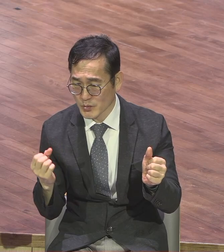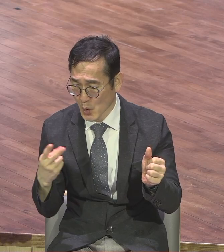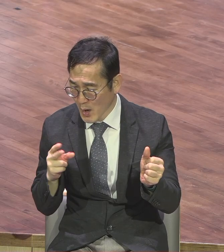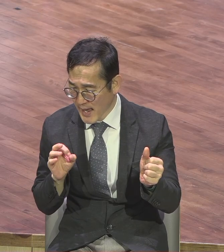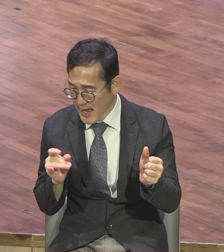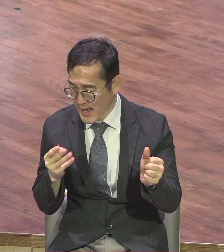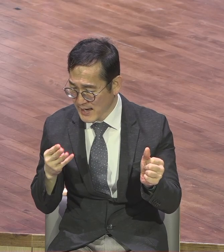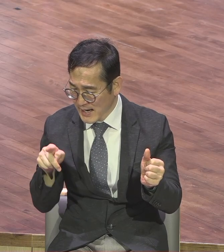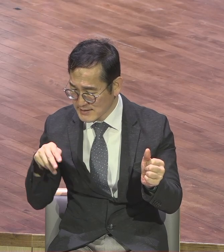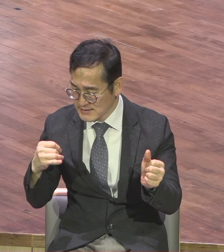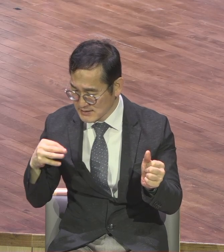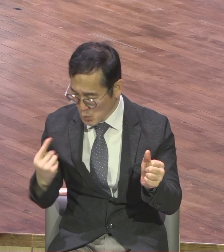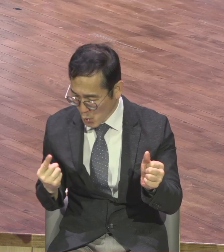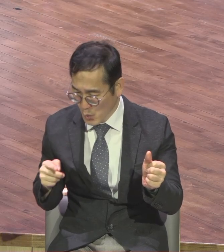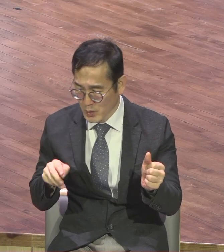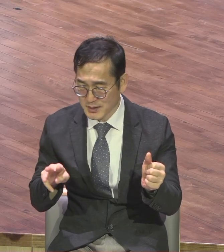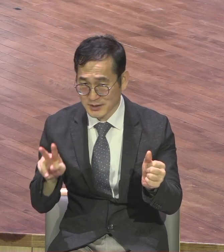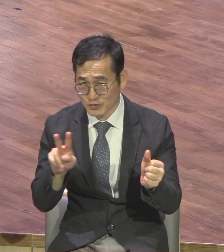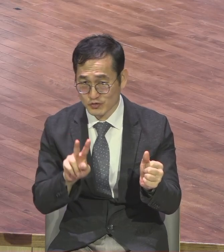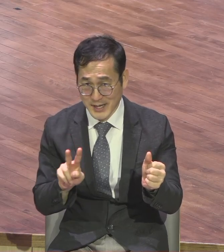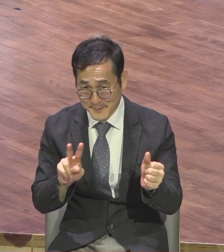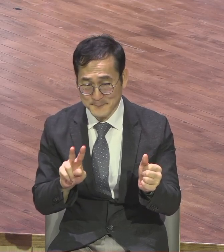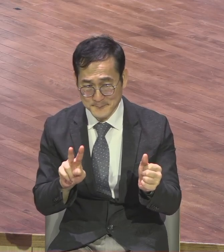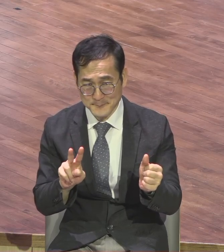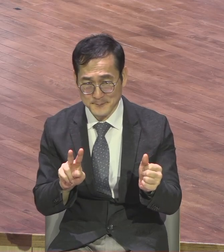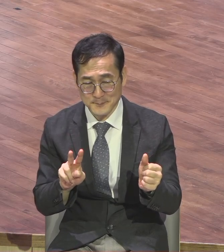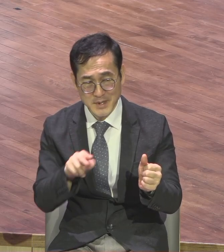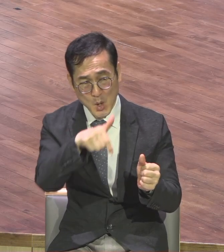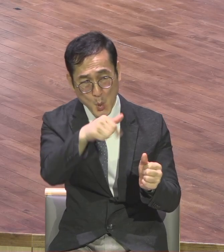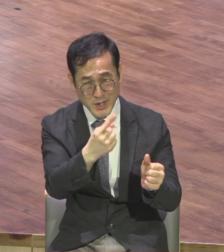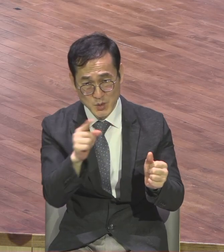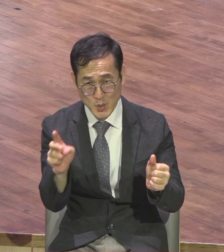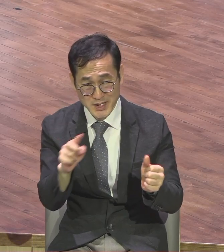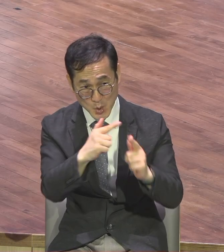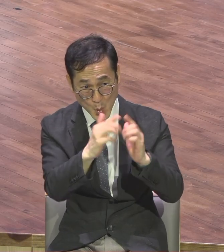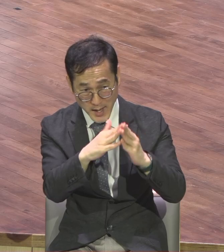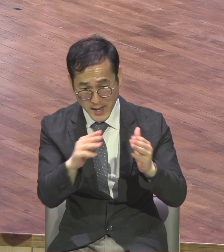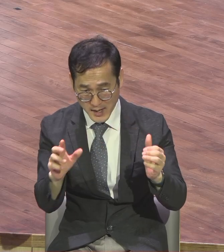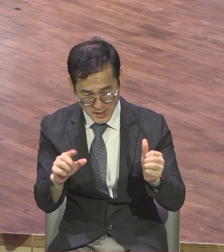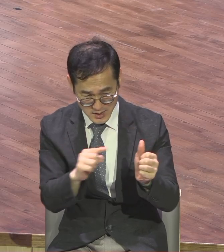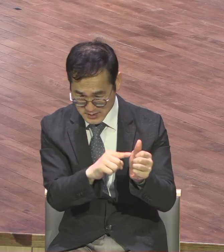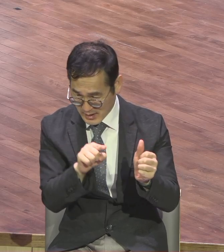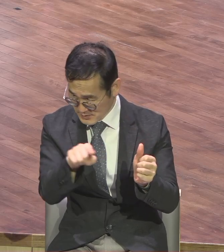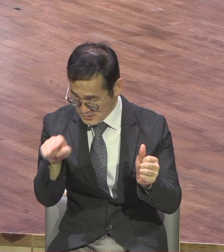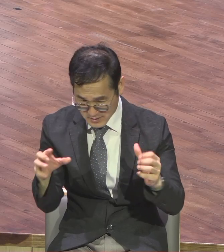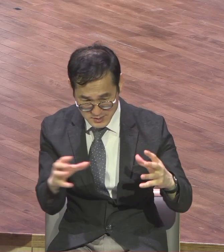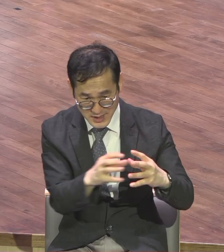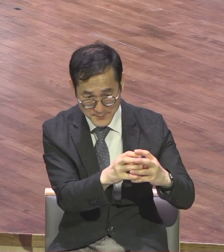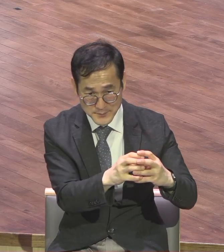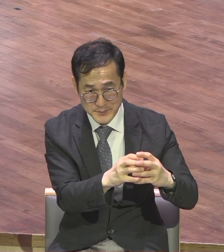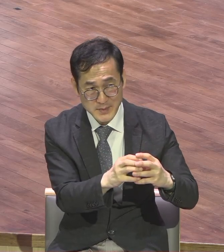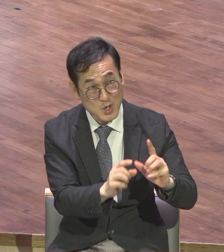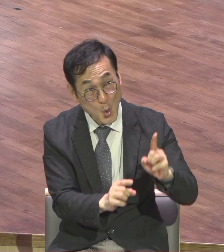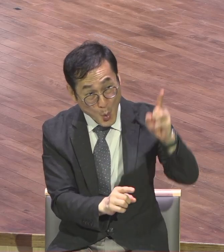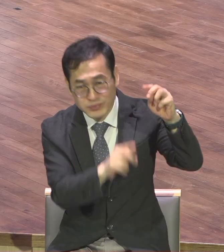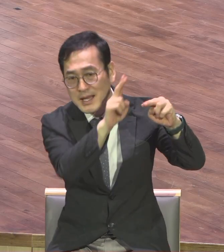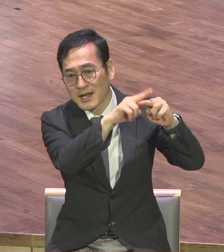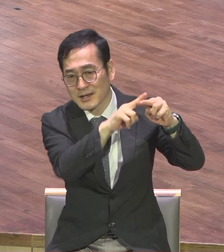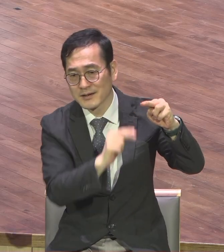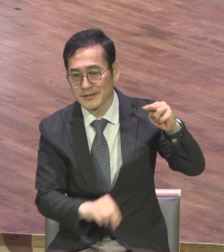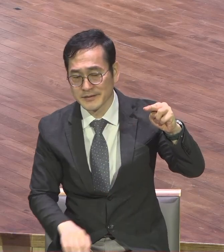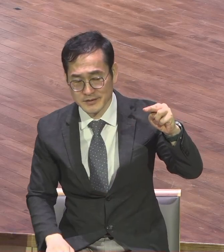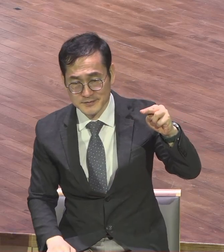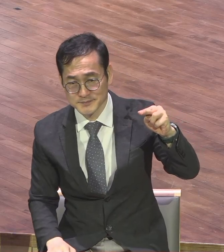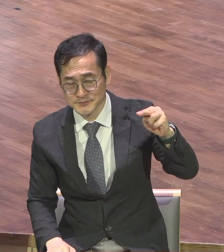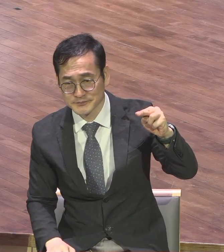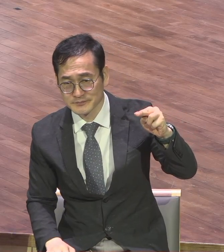영향력을 입히는 그러한 인물이었습니다. 자 이들의 사회적 위치를 볼 때